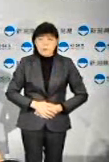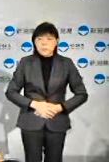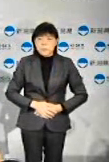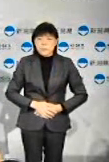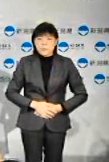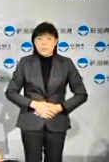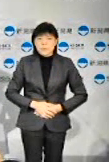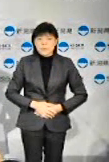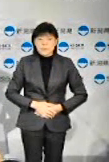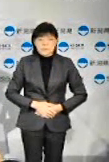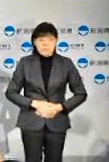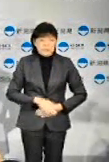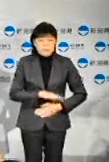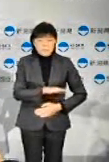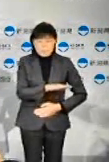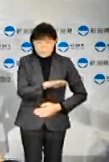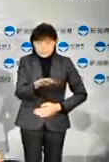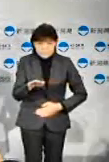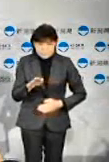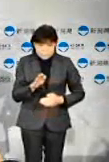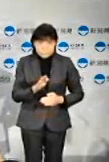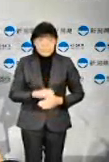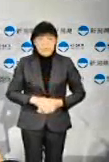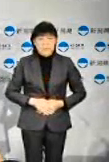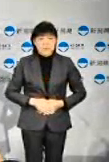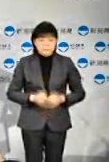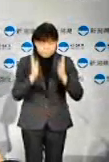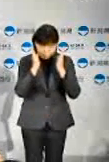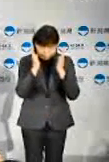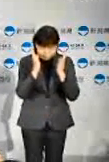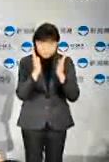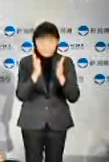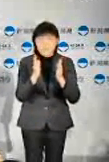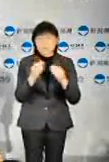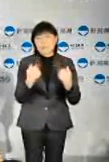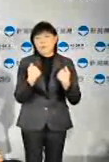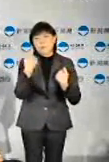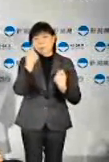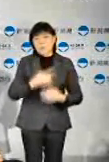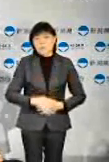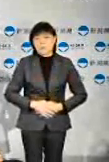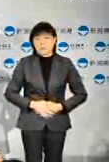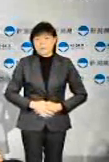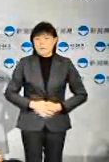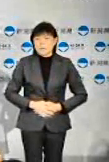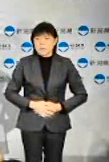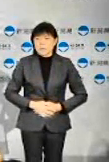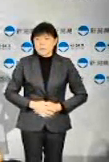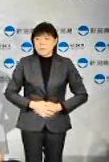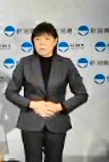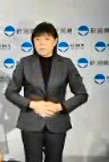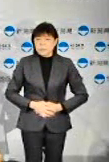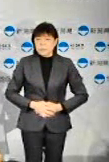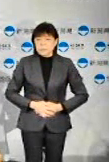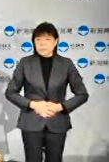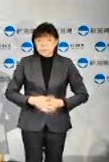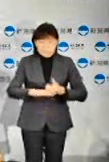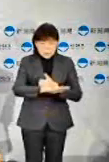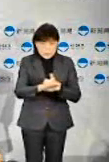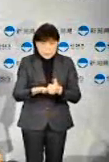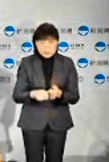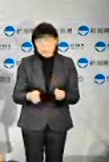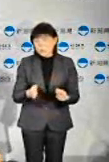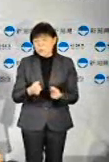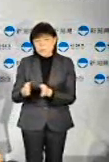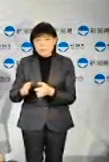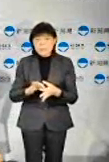これにも力を入れていかないと、まず入り口を入れないみたいな、そういう思いでいます。 であとは子育て環境の整備ということ